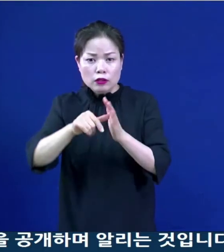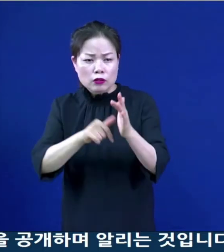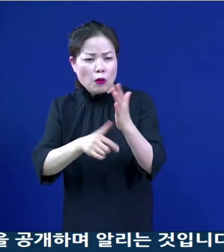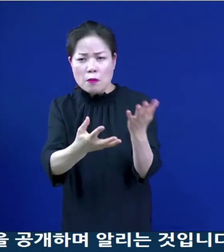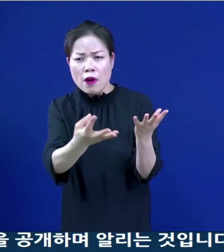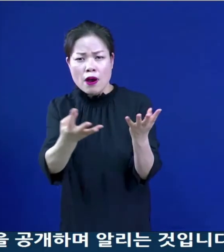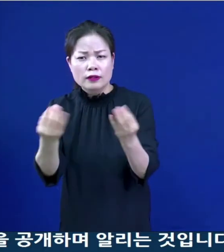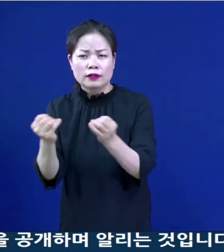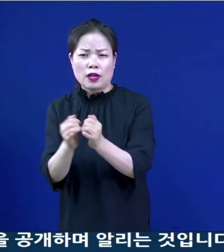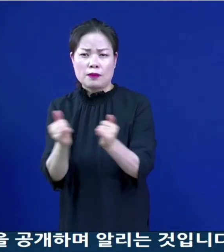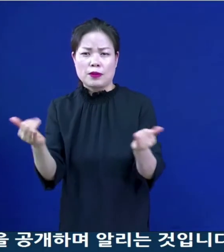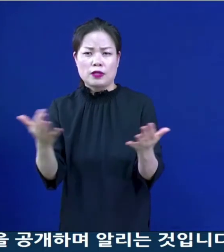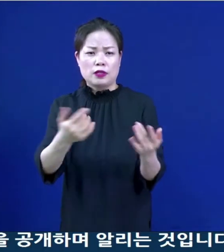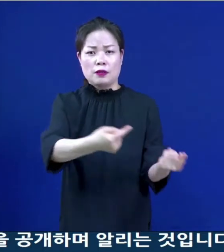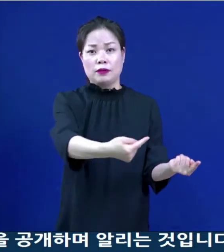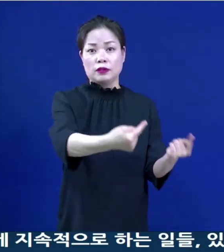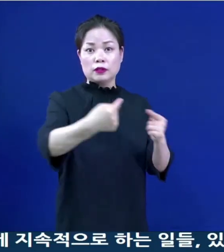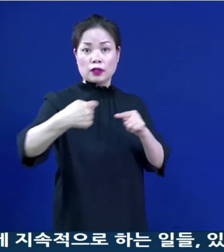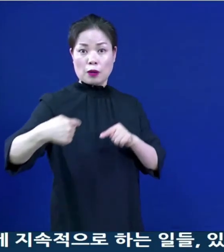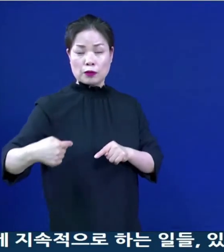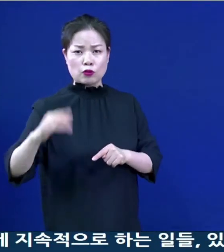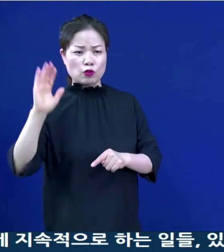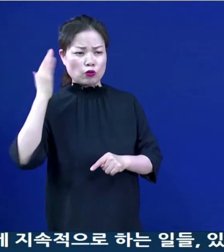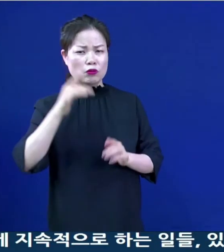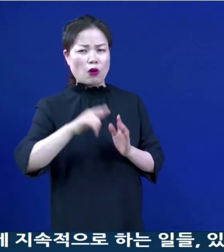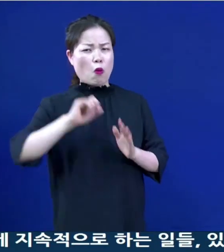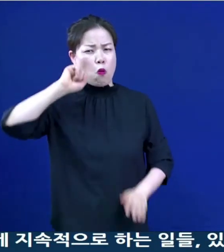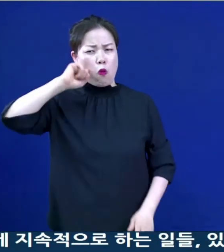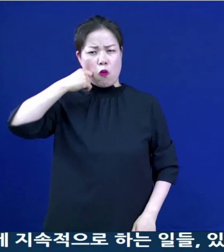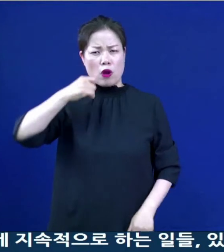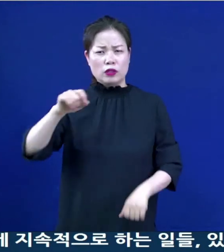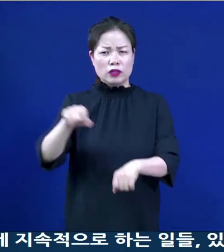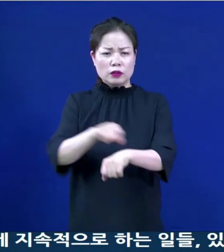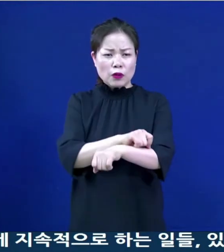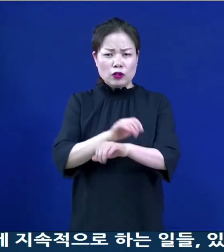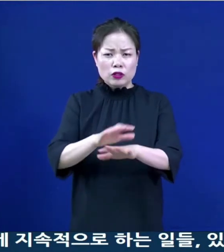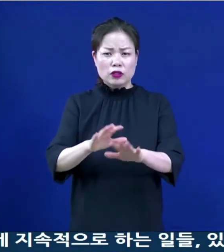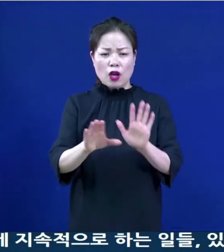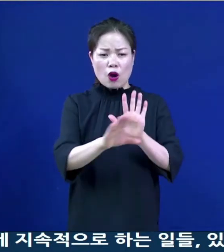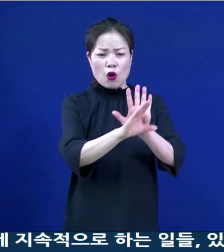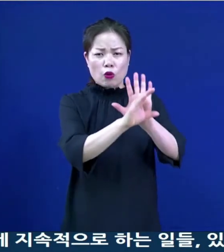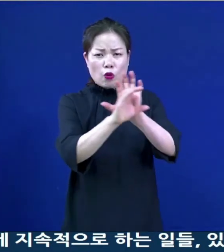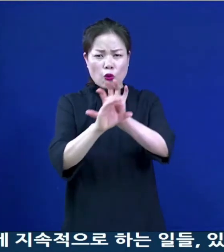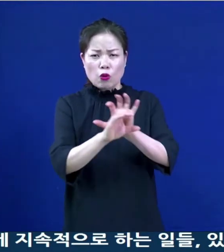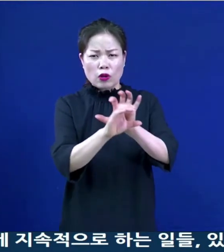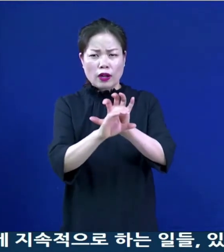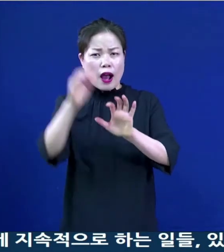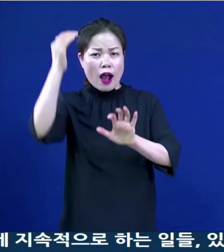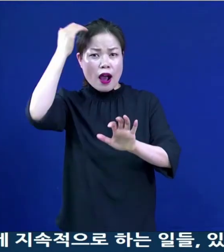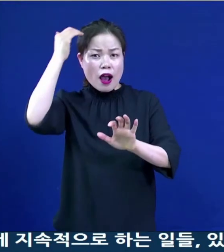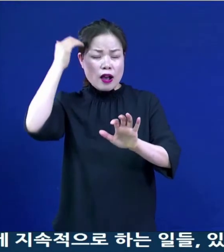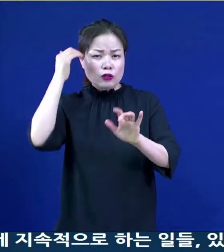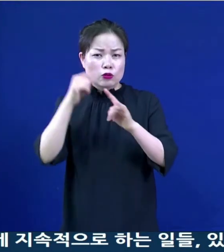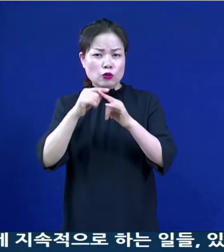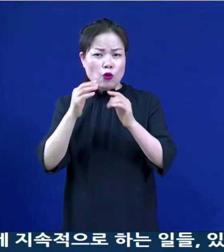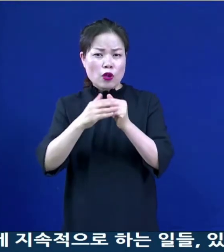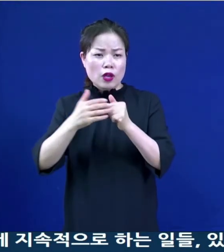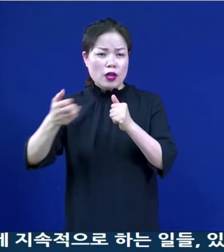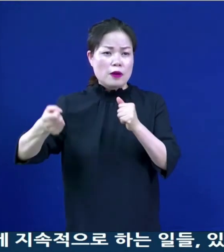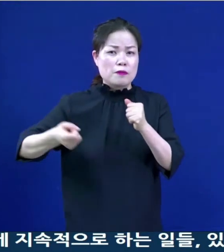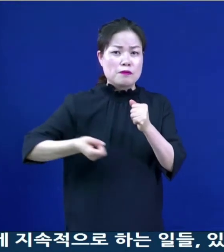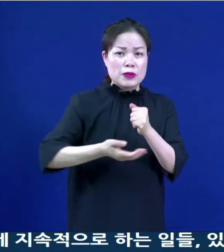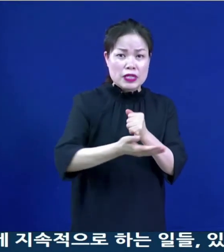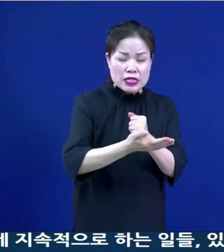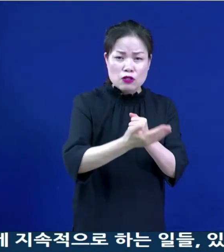많은 사람들이 이 일에 참여했다는 거죠. 요즘 시대 때는 참 어렵습니다. 특별히 저는 이 코로나가 우리 한국 교회에 미치는